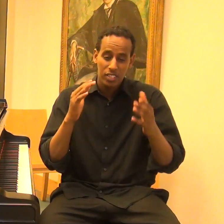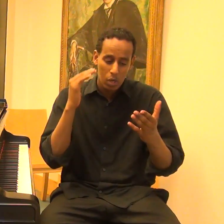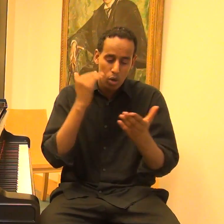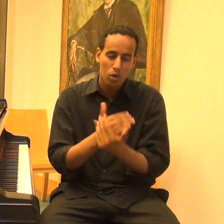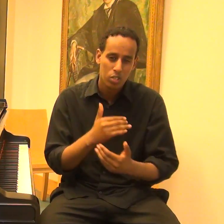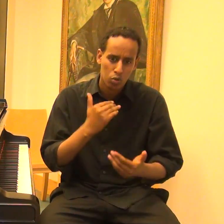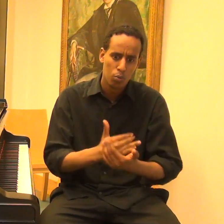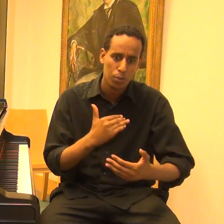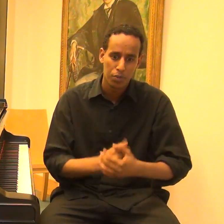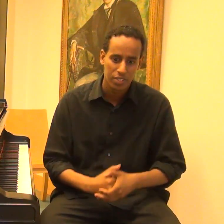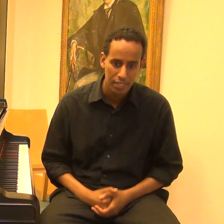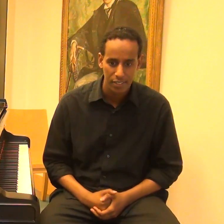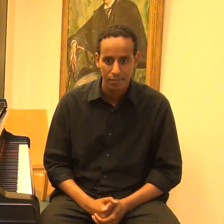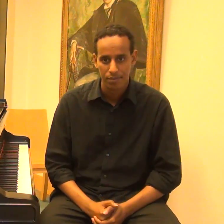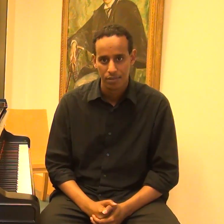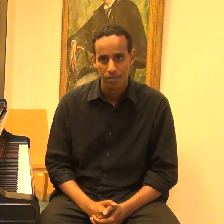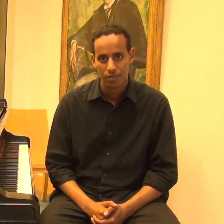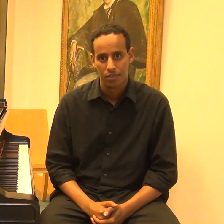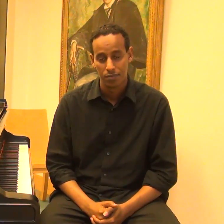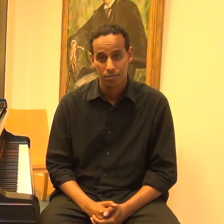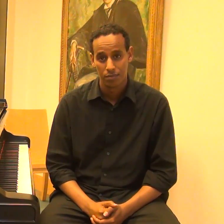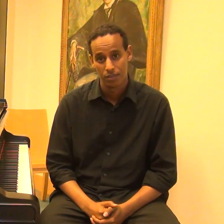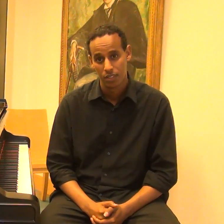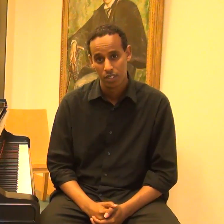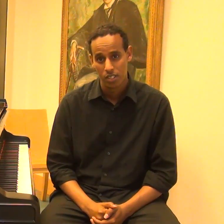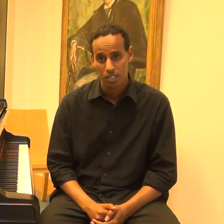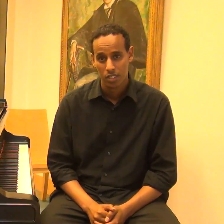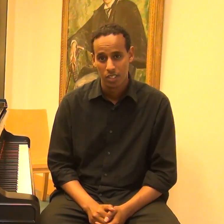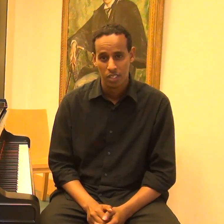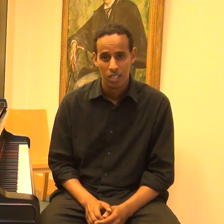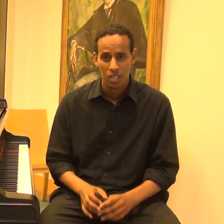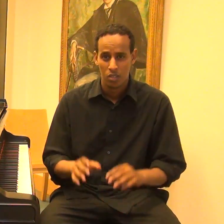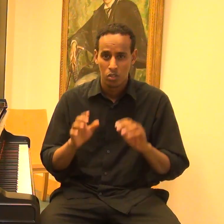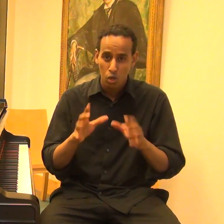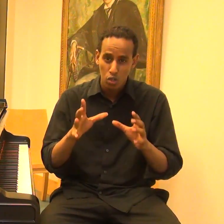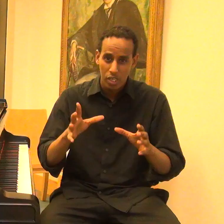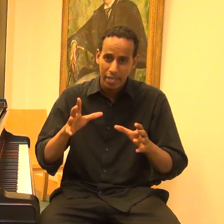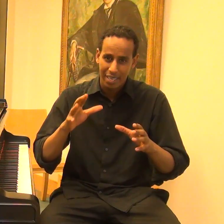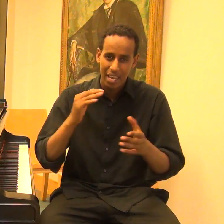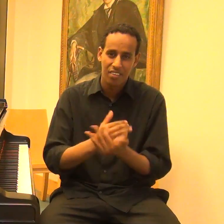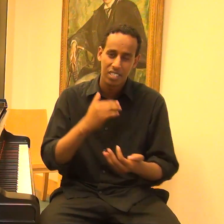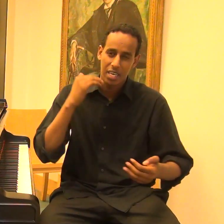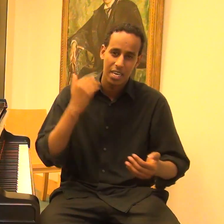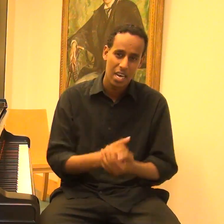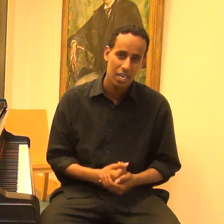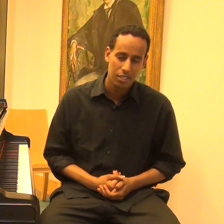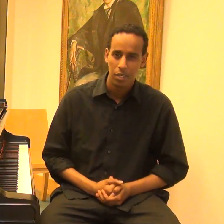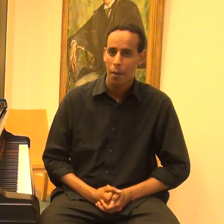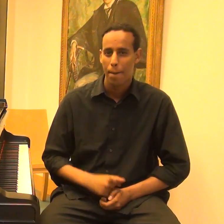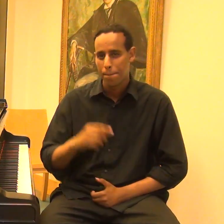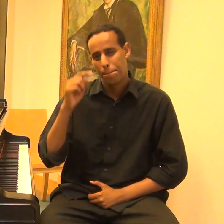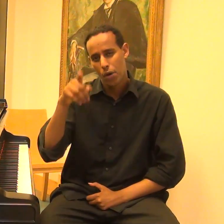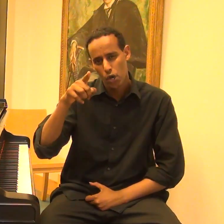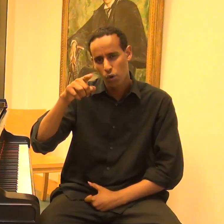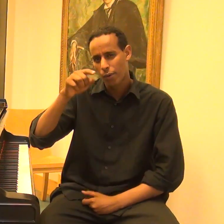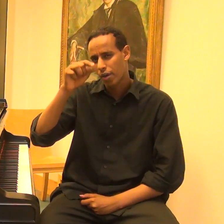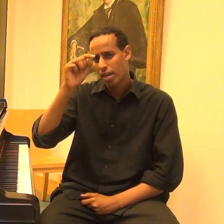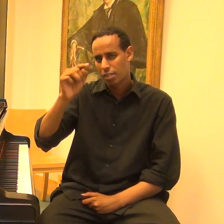juego es muy muy importante yo no s qui vas a ganar pero estea